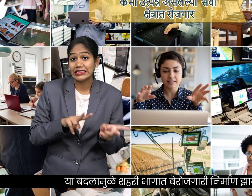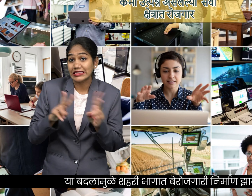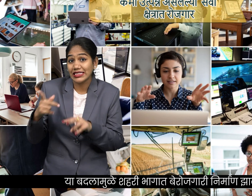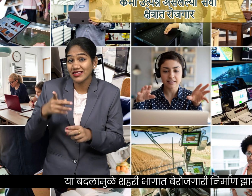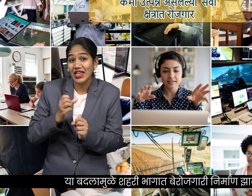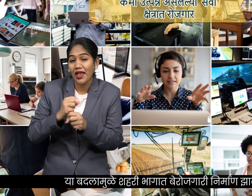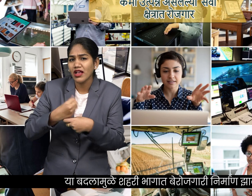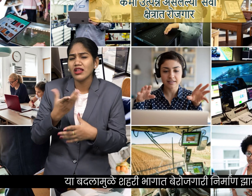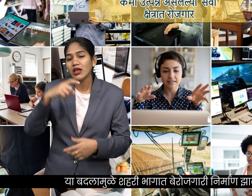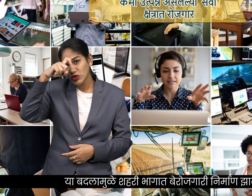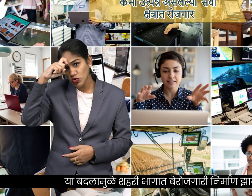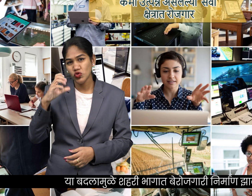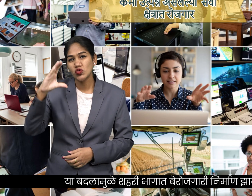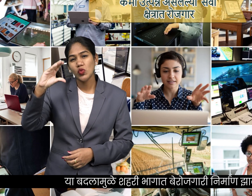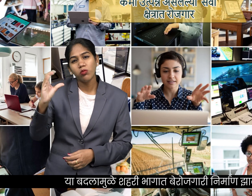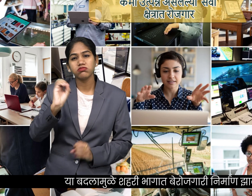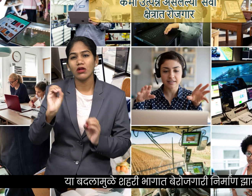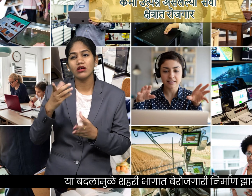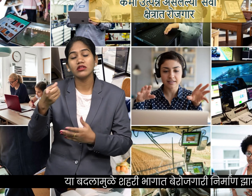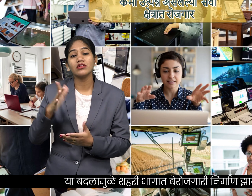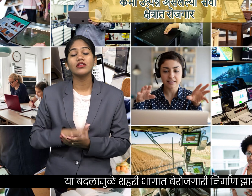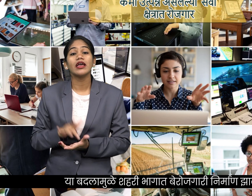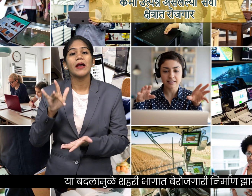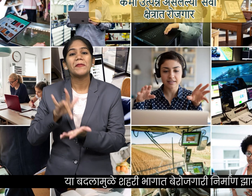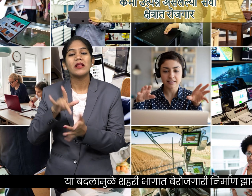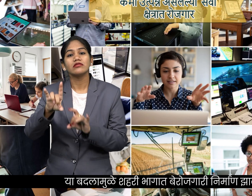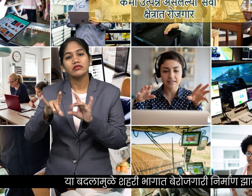याबद्दल शहरी भागात बेरोजगारी निर्माण झाली आहे.